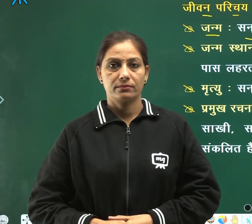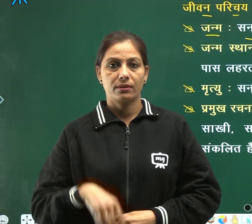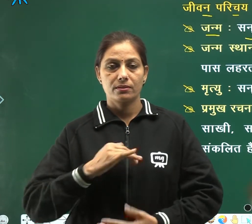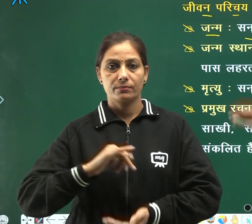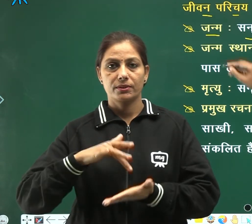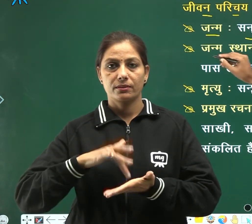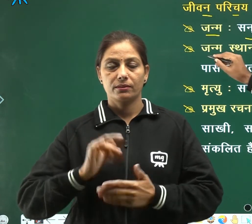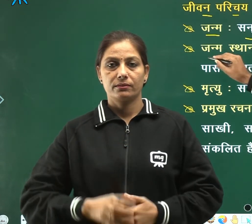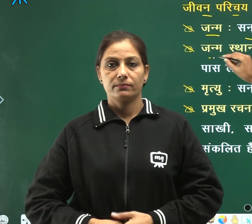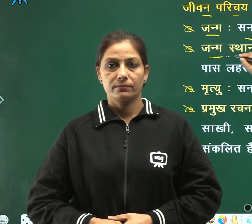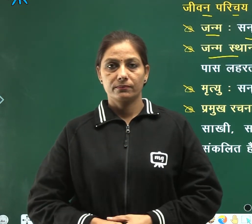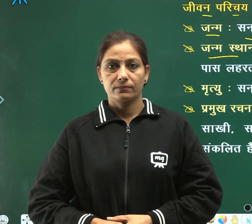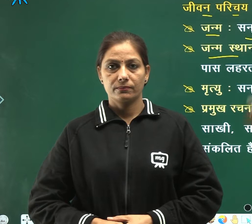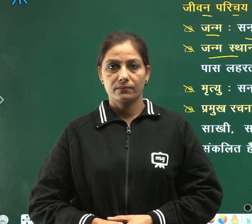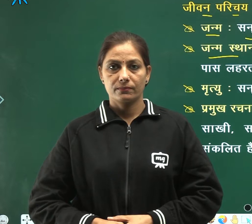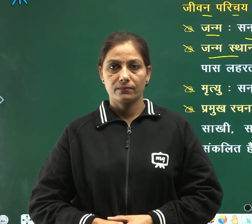जन्म स्थान